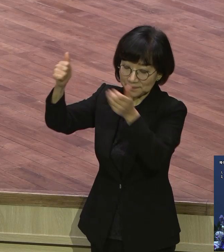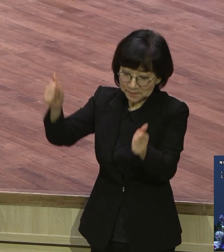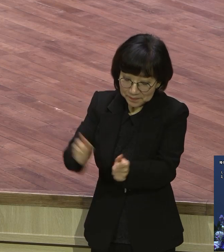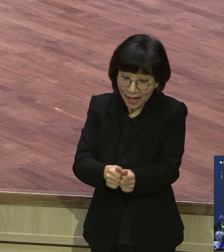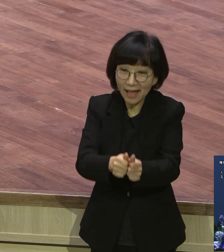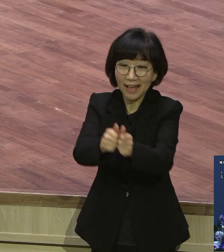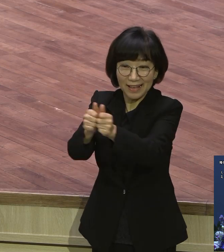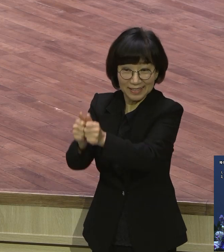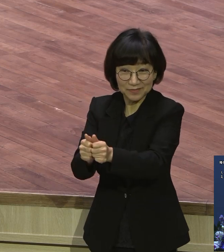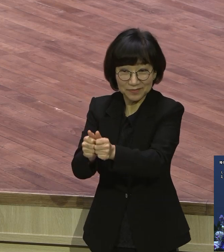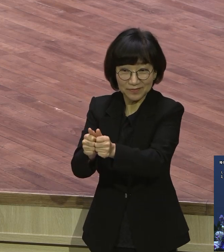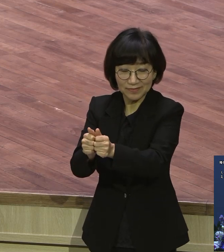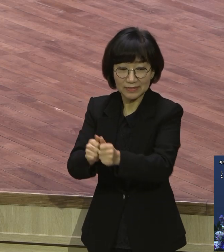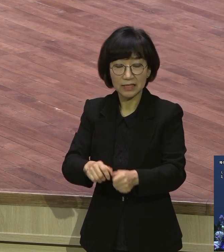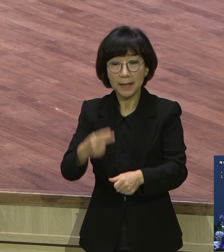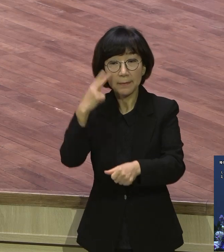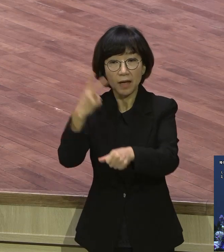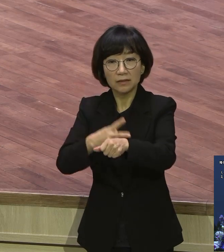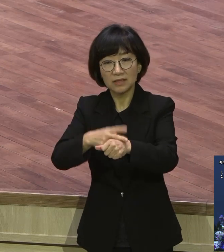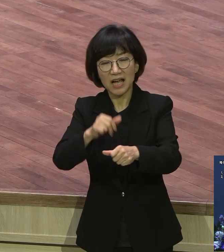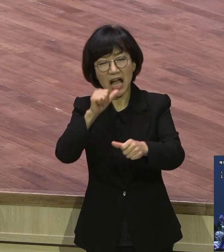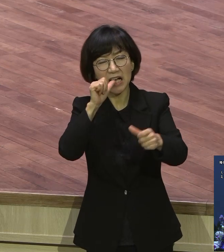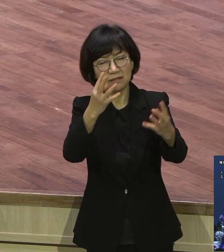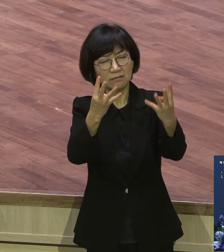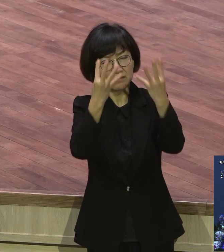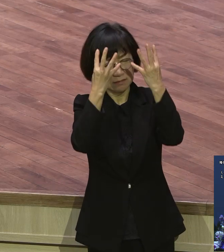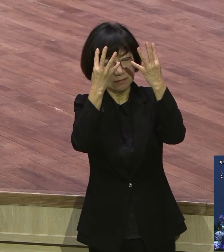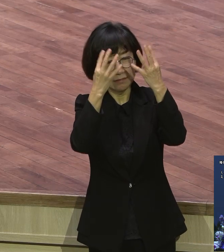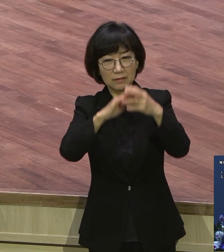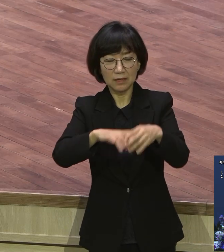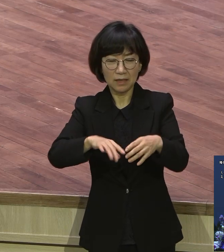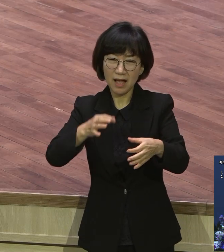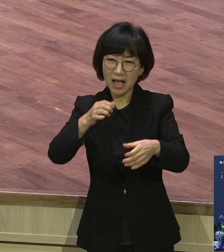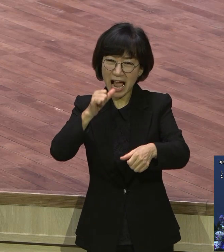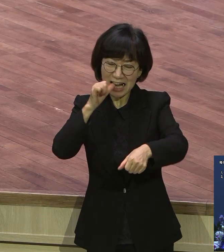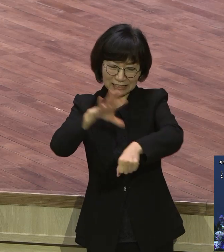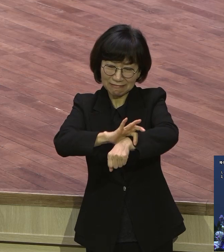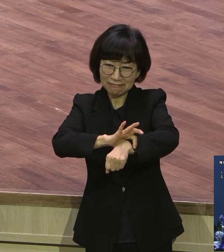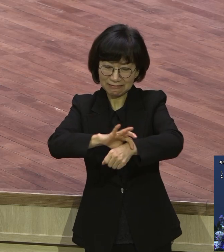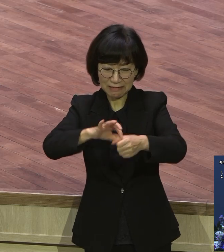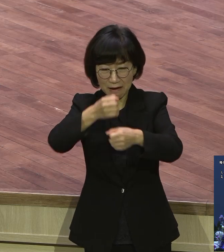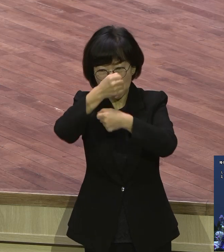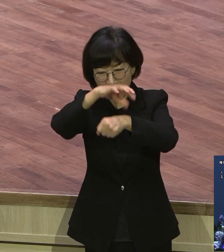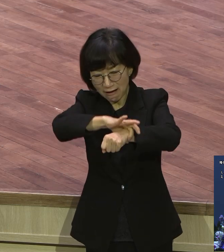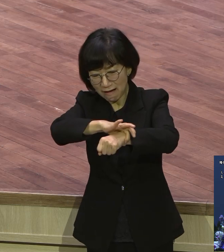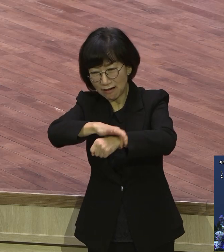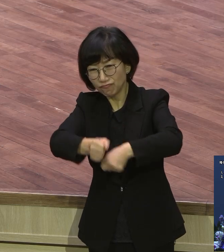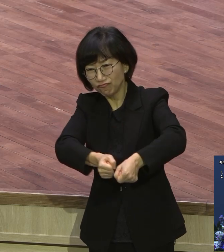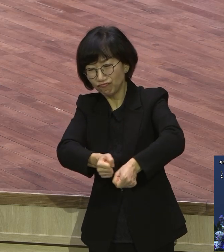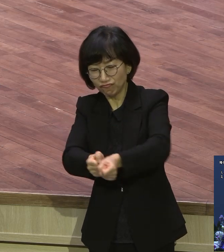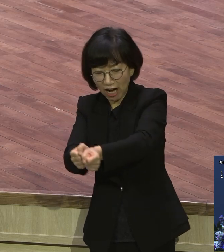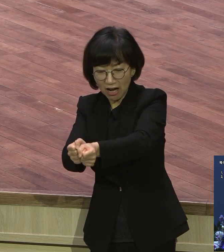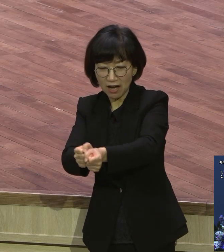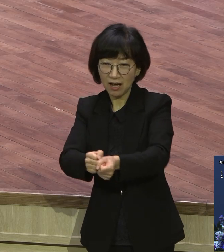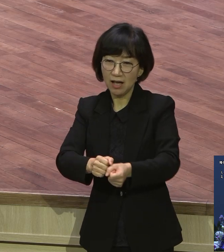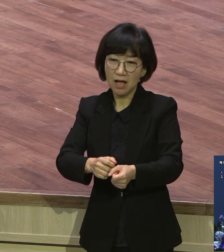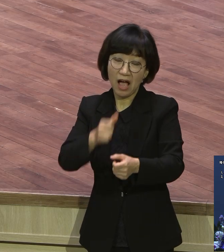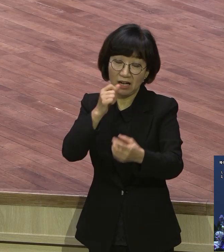바울은 감옥에서 샤오랑차고 비투성이 되어 찬양했습니다 환경 상관없어요